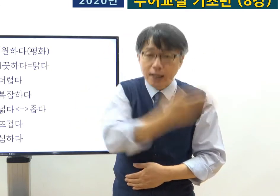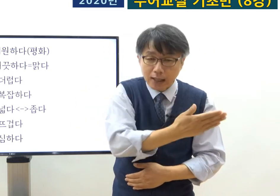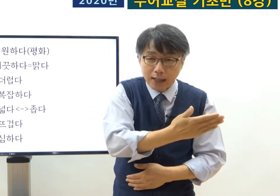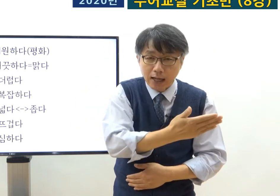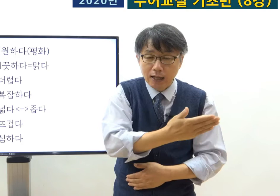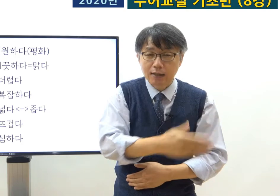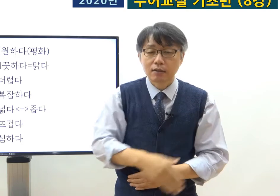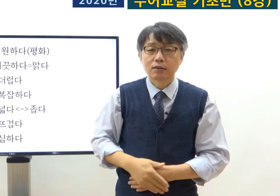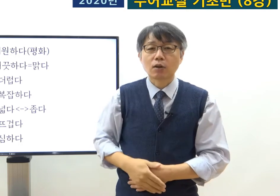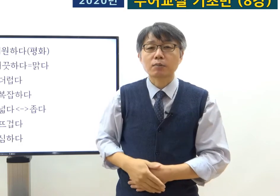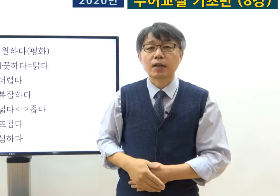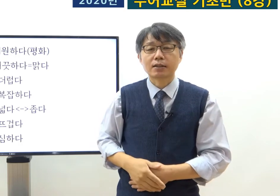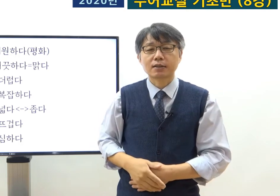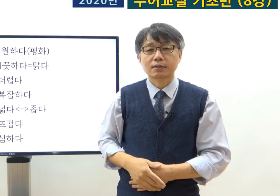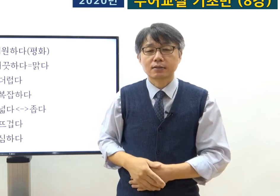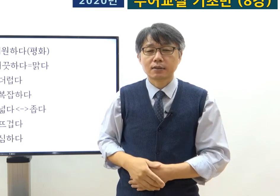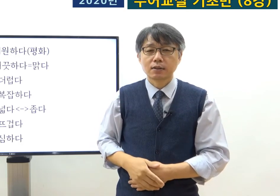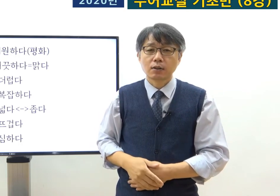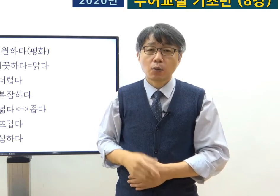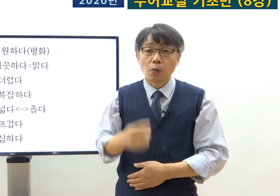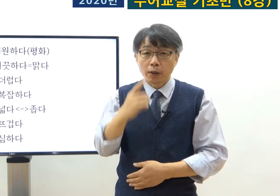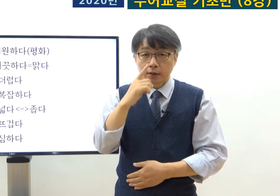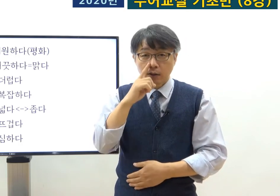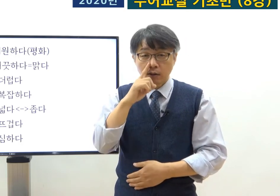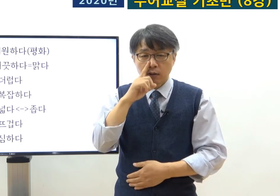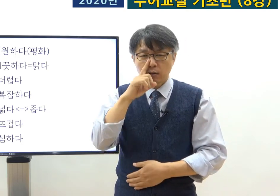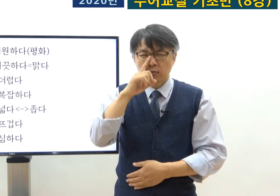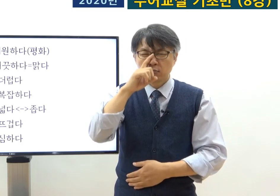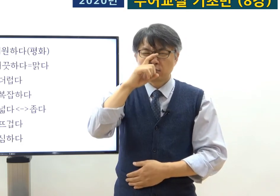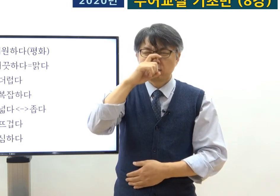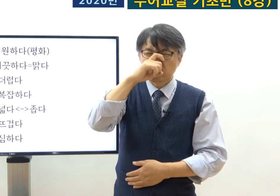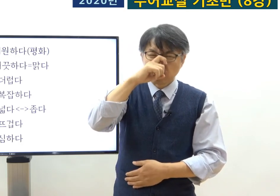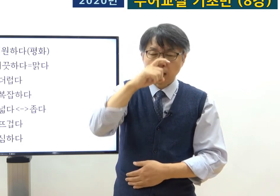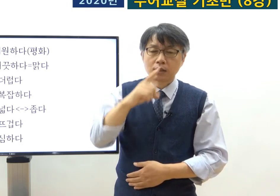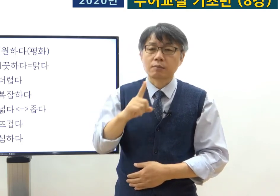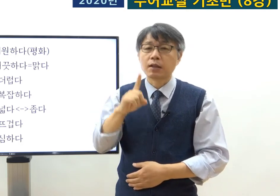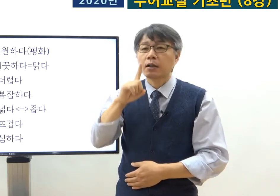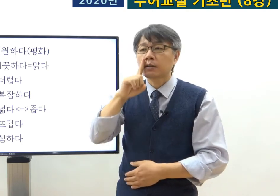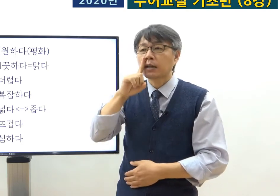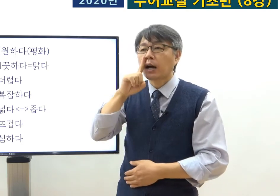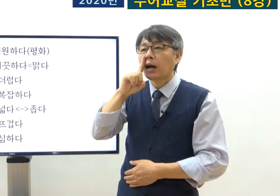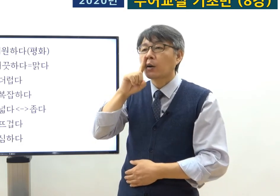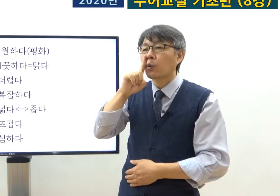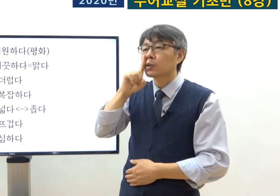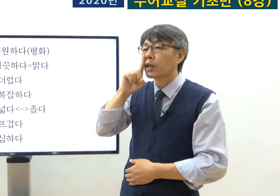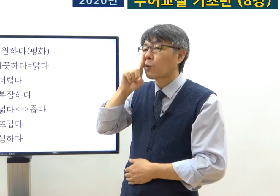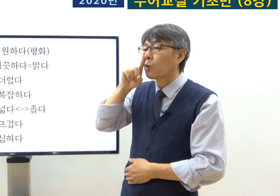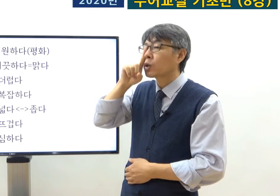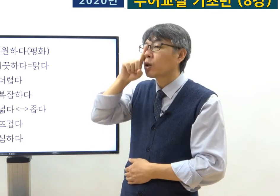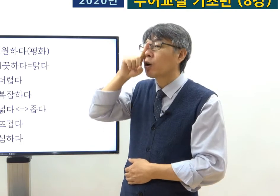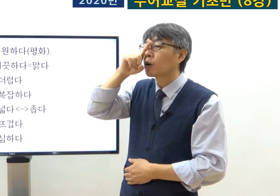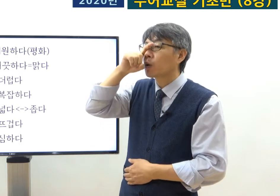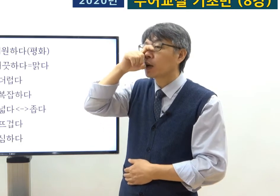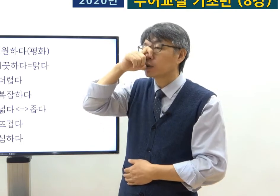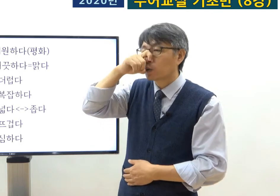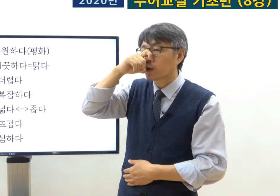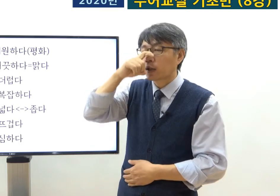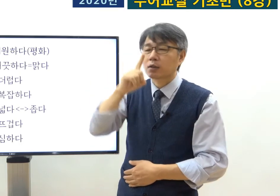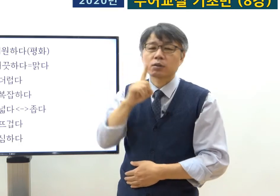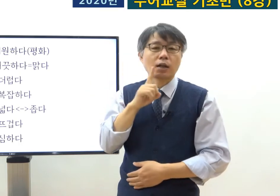깨끗하다. 더럽다는 코에서 이렇게 가는 겁니다. 자, 코를 타고 이렇게 올라가서 그대로 딱